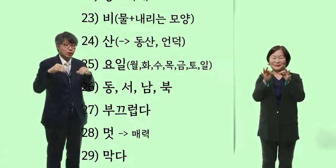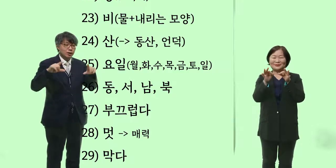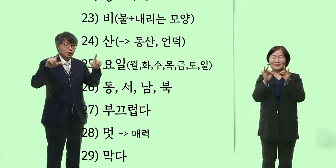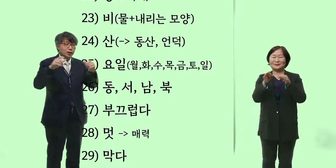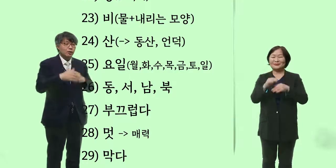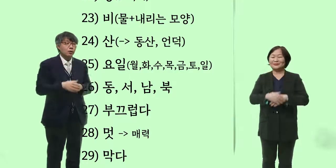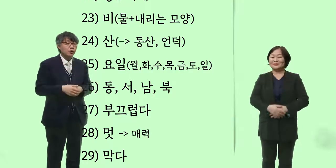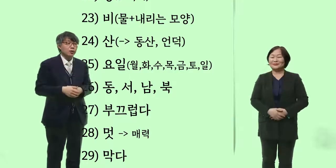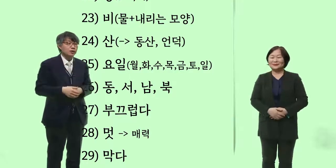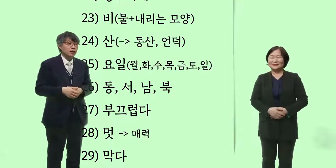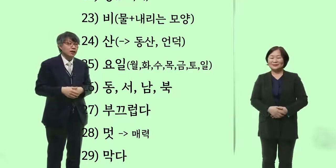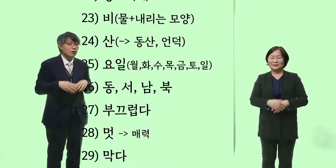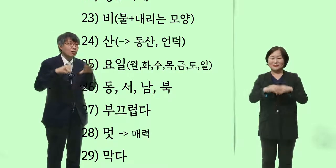금요일. 토요일은 어떻게 할까요?